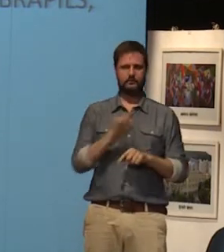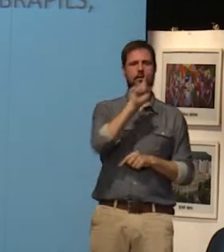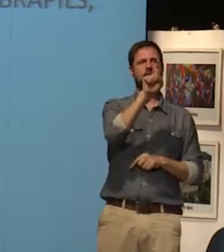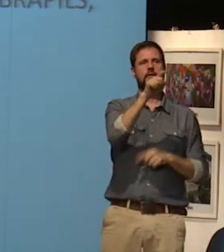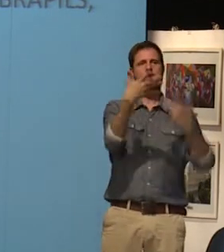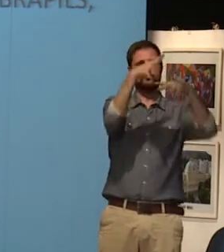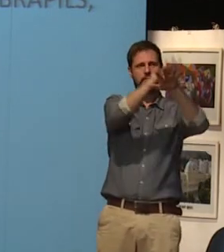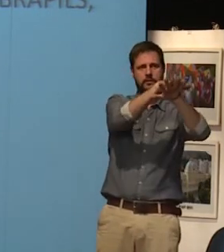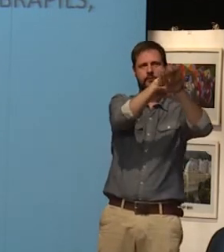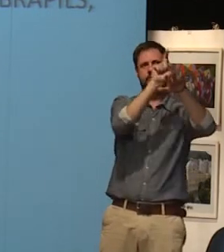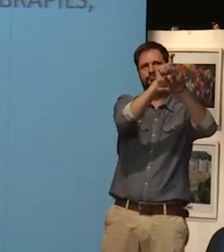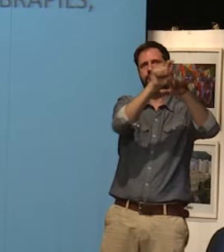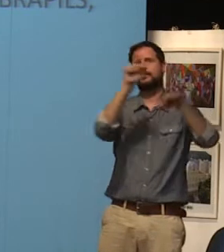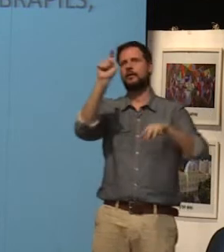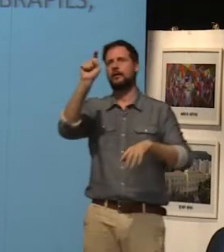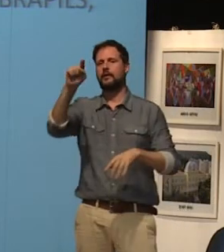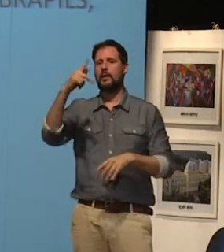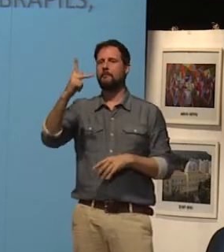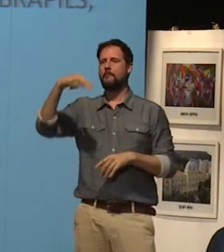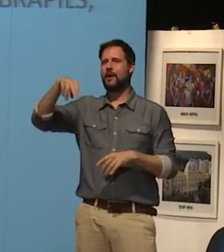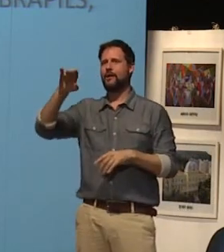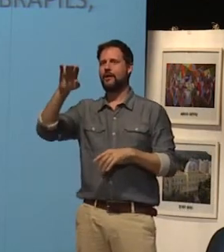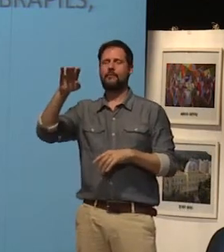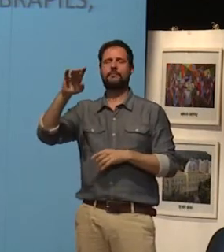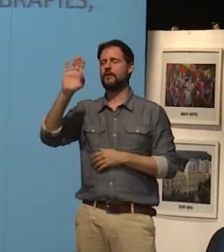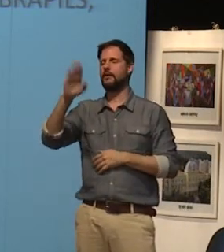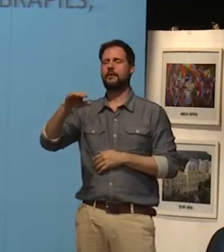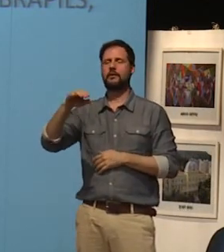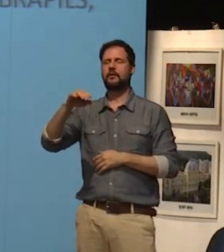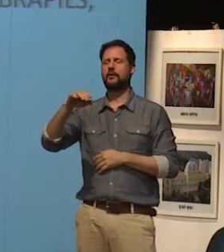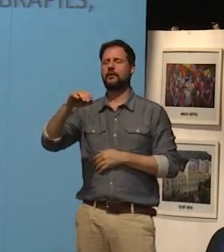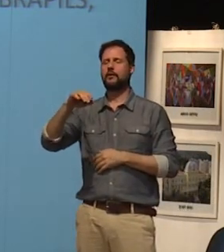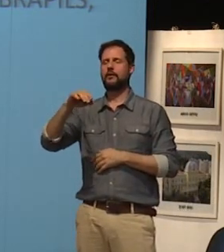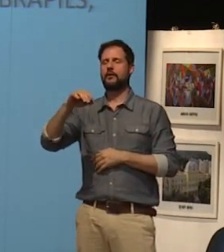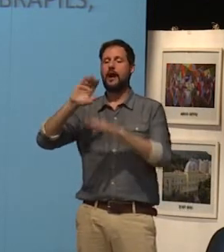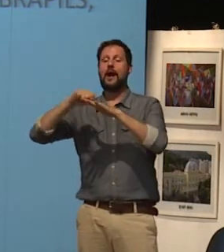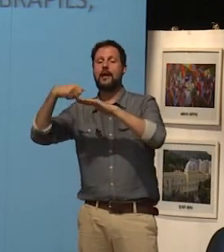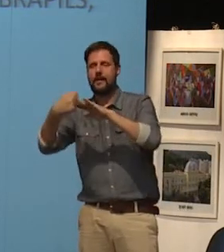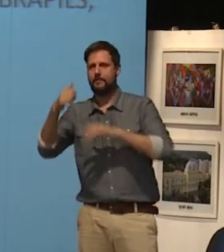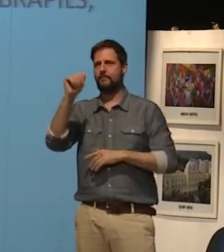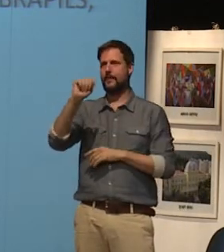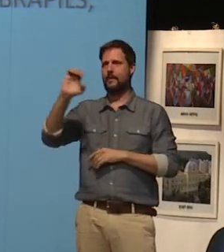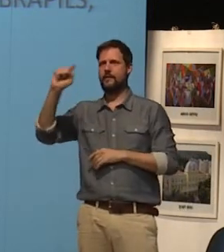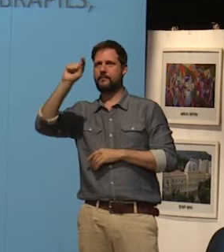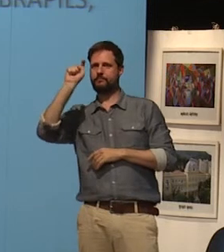temos lá um quadro, esse sistema, onde há a inclusão, uma lista com a